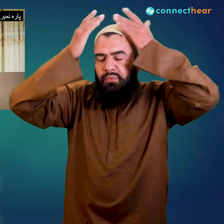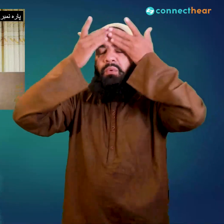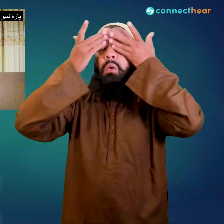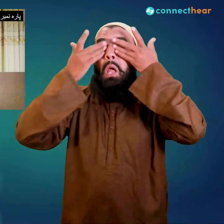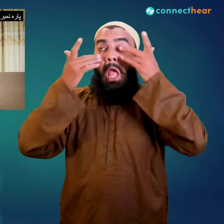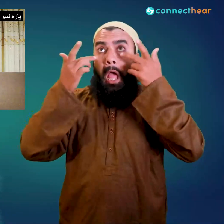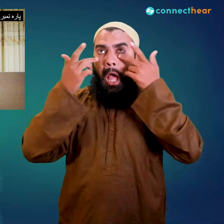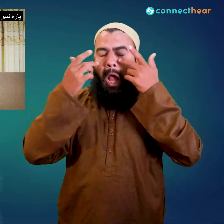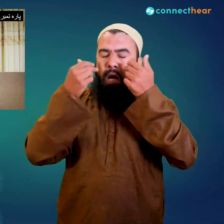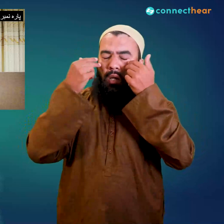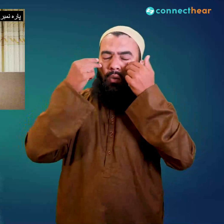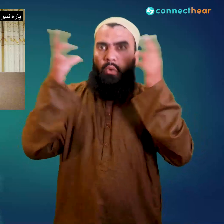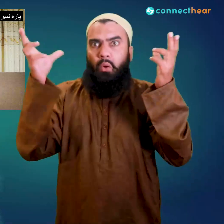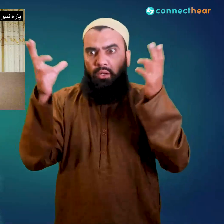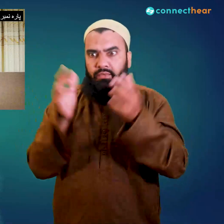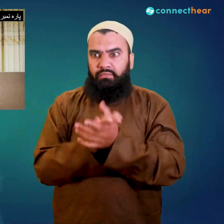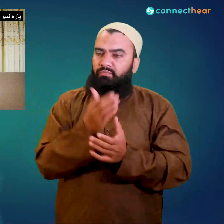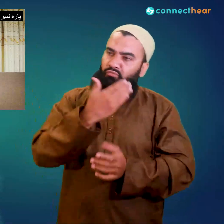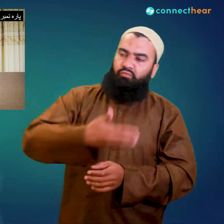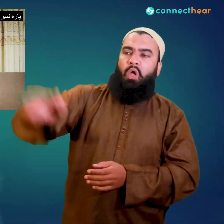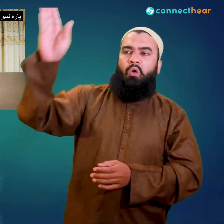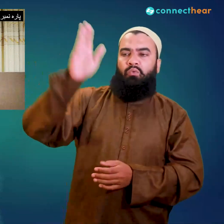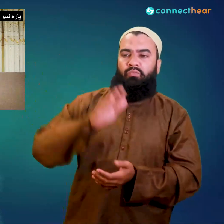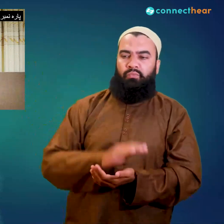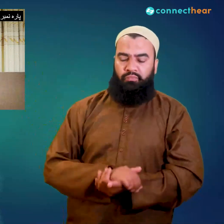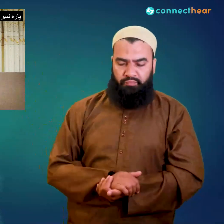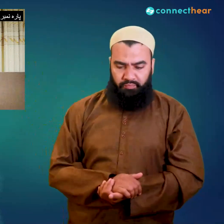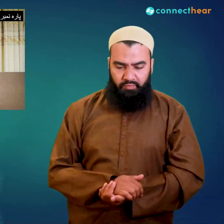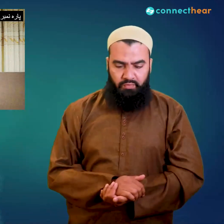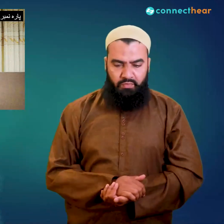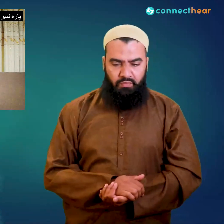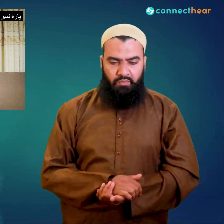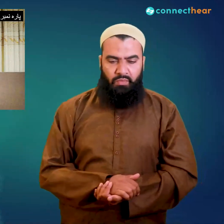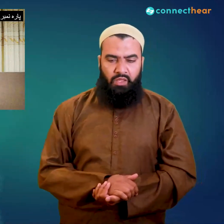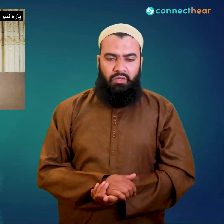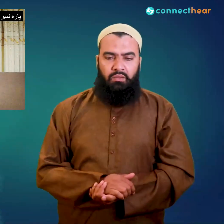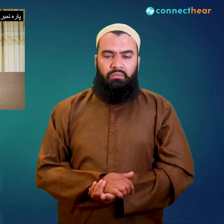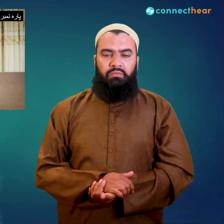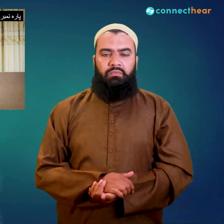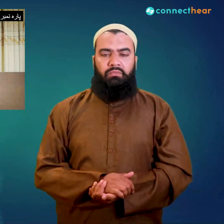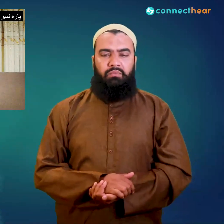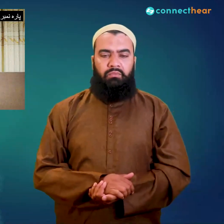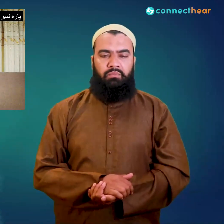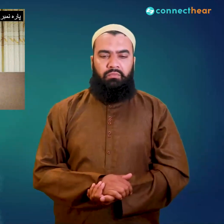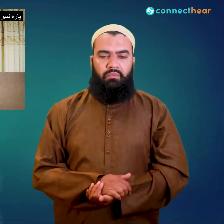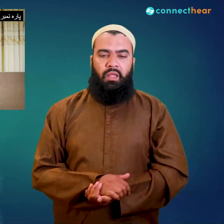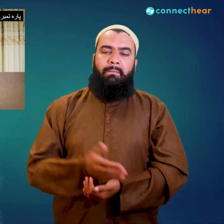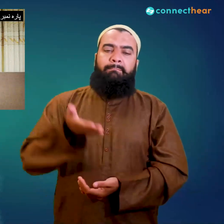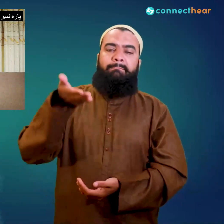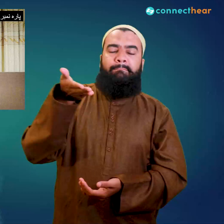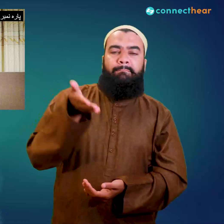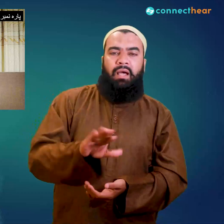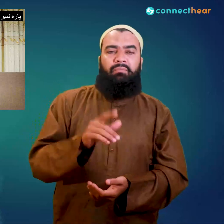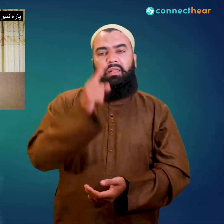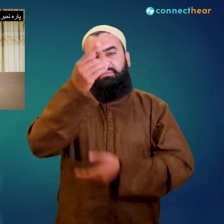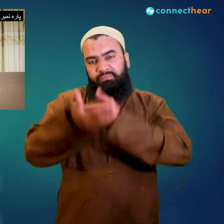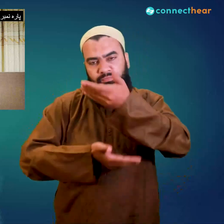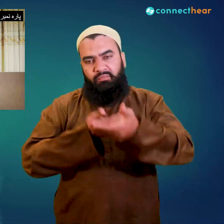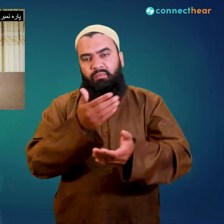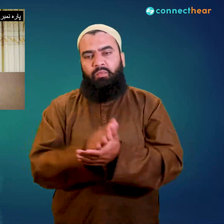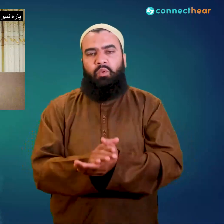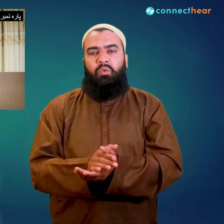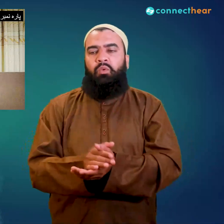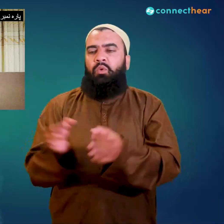رکوع 5 آیت نمبر 99، فلما دخلوا علی یوسف آوی الیہ،